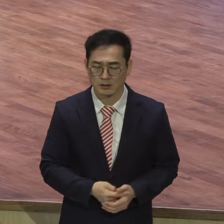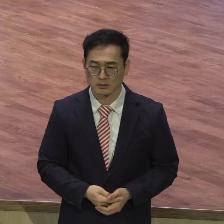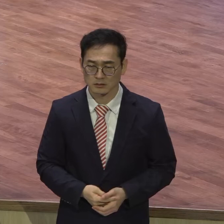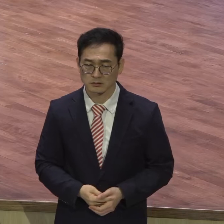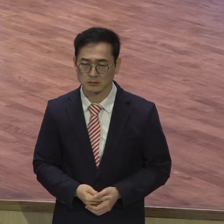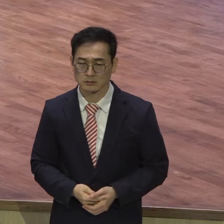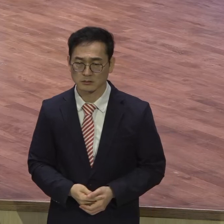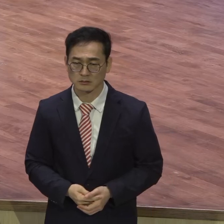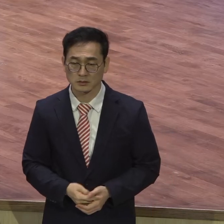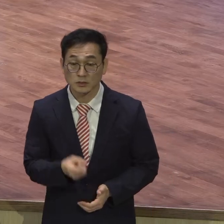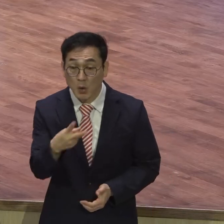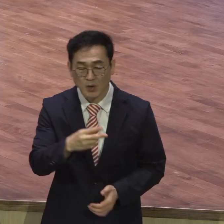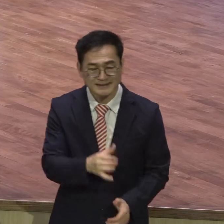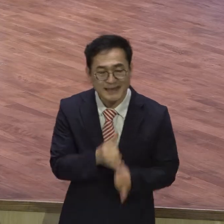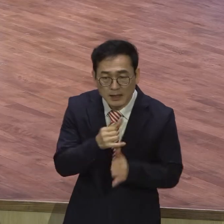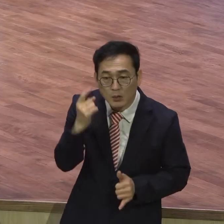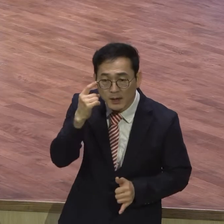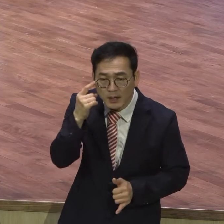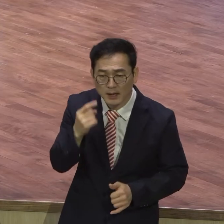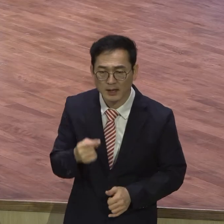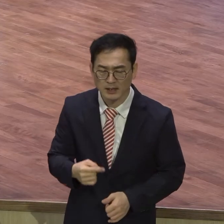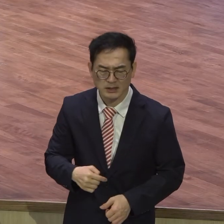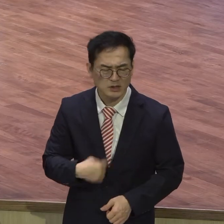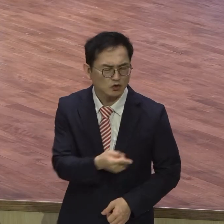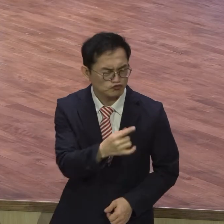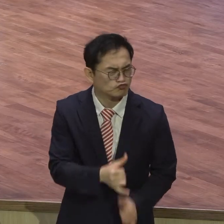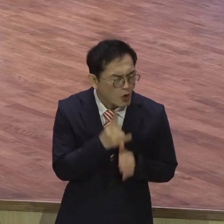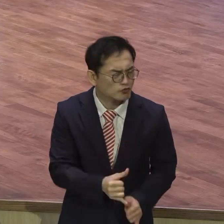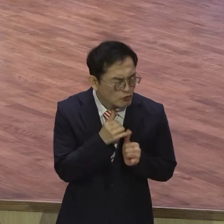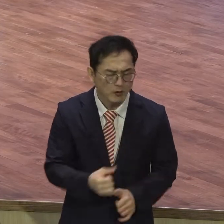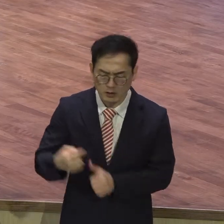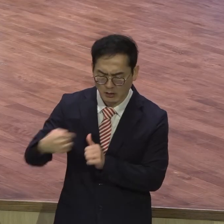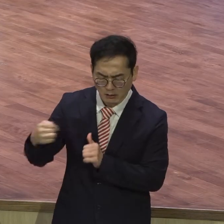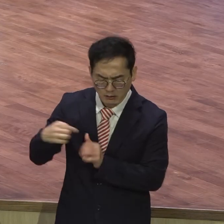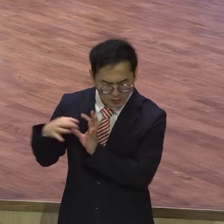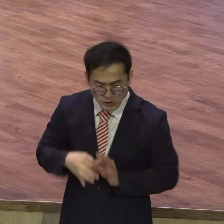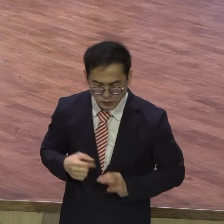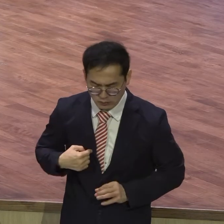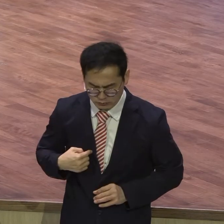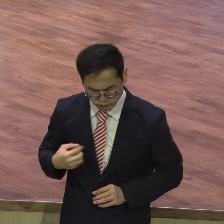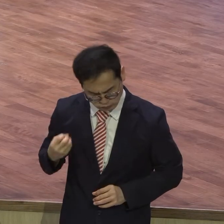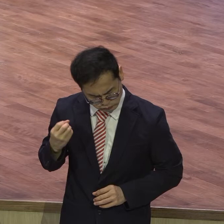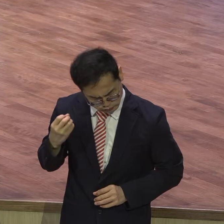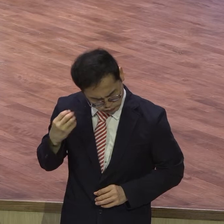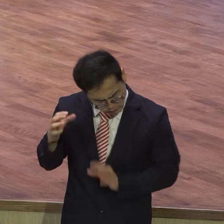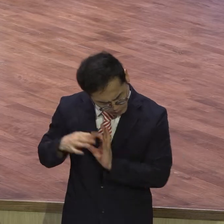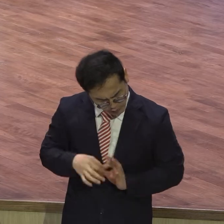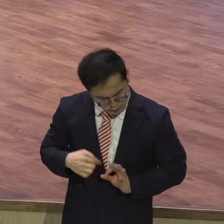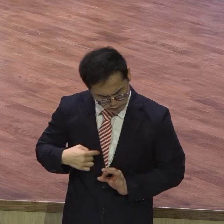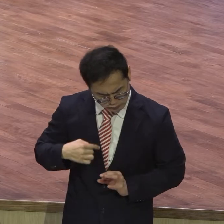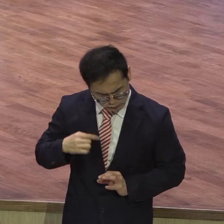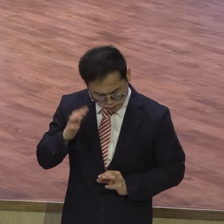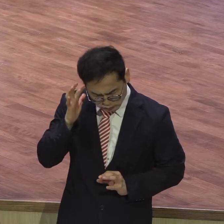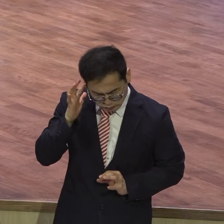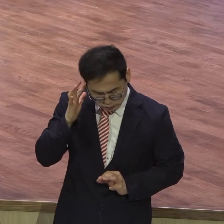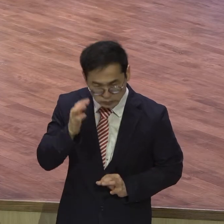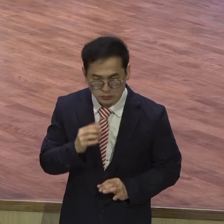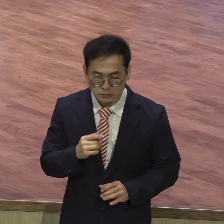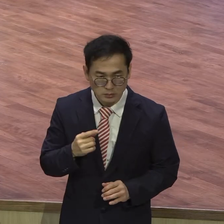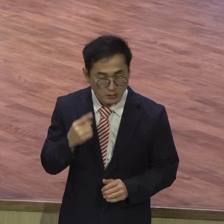자살합니까 죽어라 죽어라 왜 죽입니까 죽여라 죽여라 자기도 모른다는 거예요